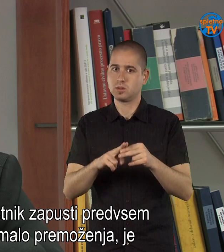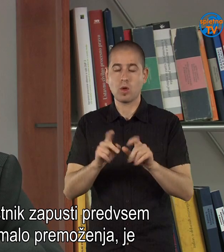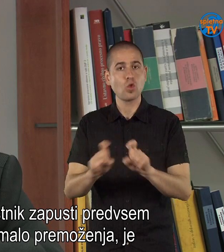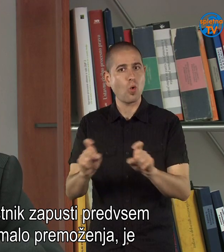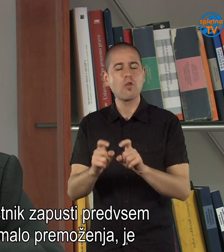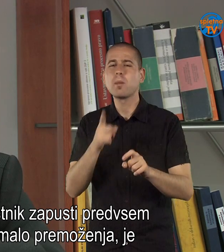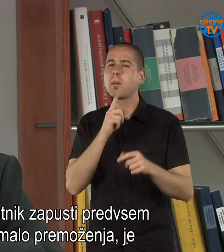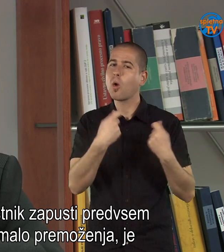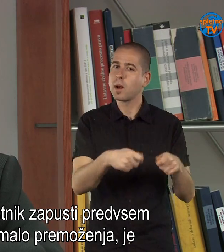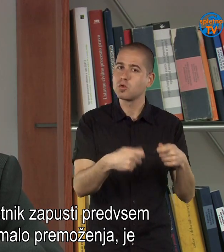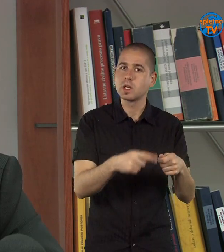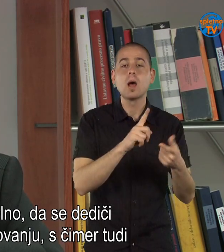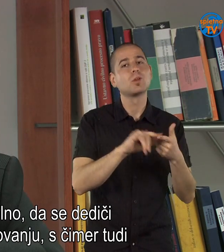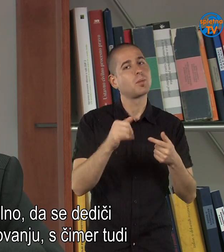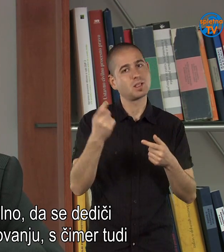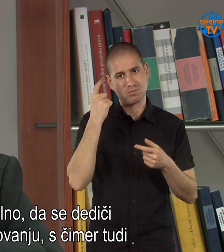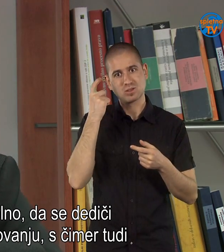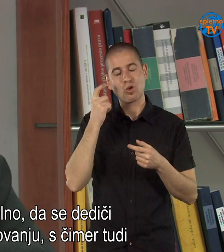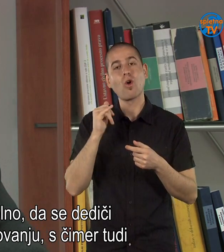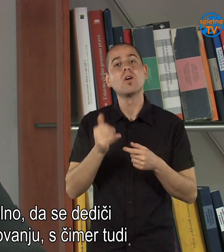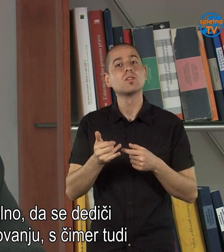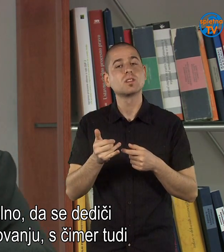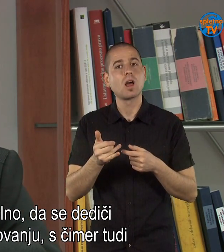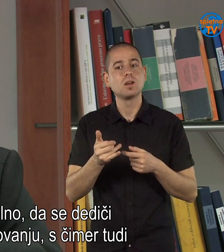dolgove, pa zelo malo premoženja, je potem smiselno, da